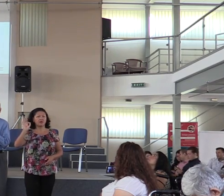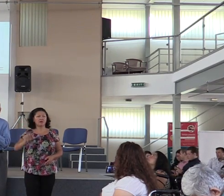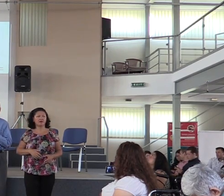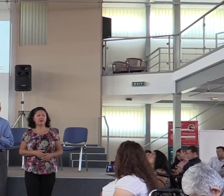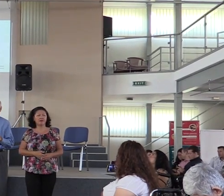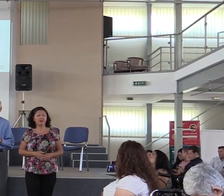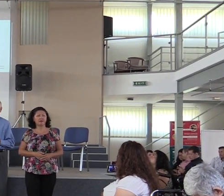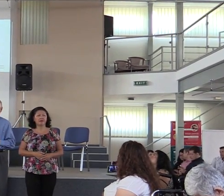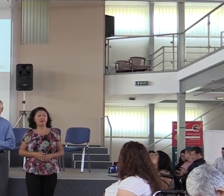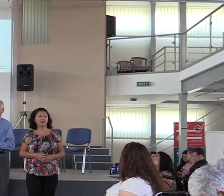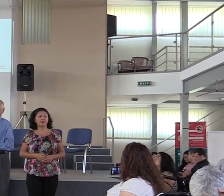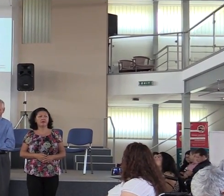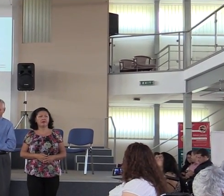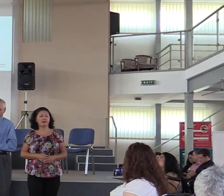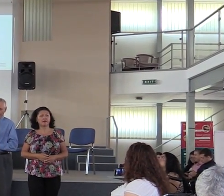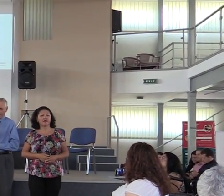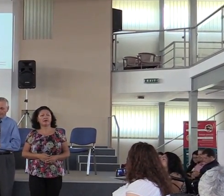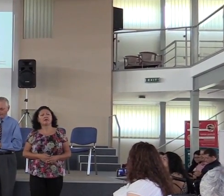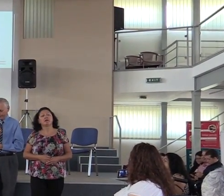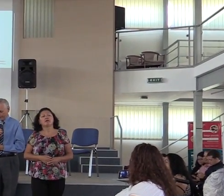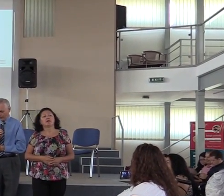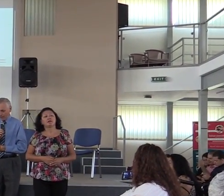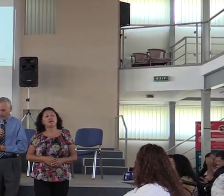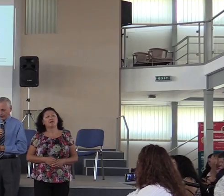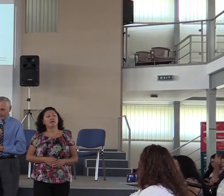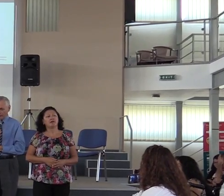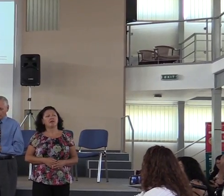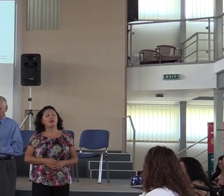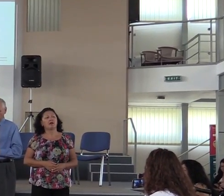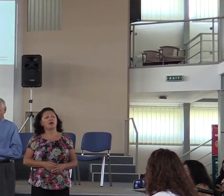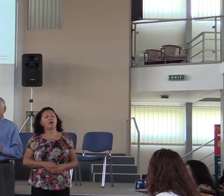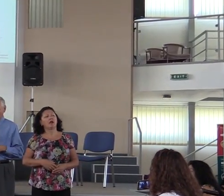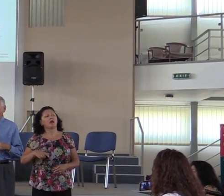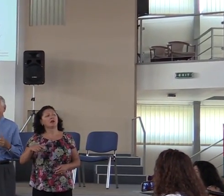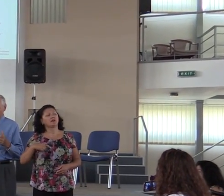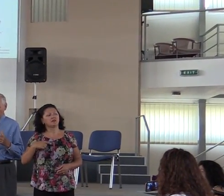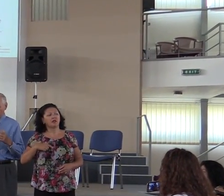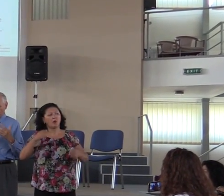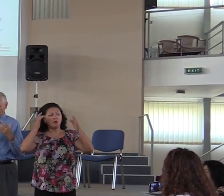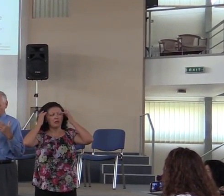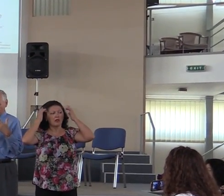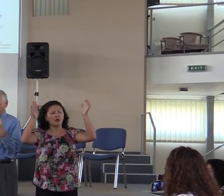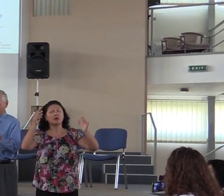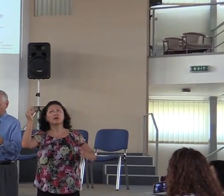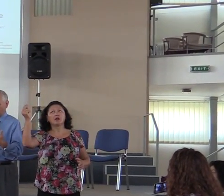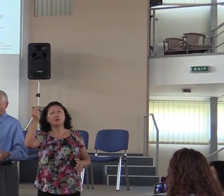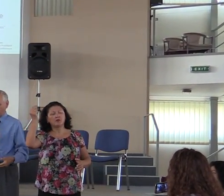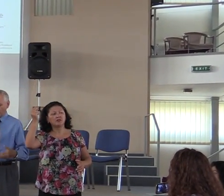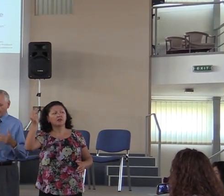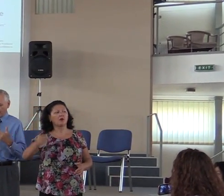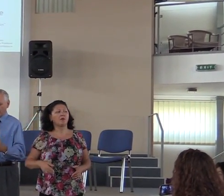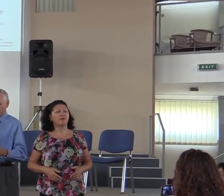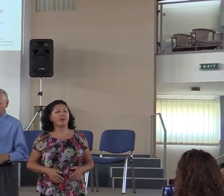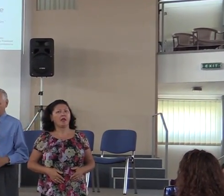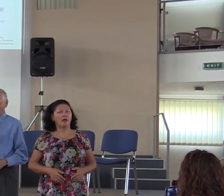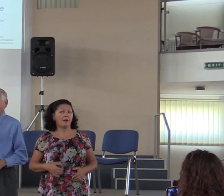It's something that God gives to every person. Este un dar de la Dumnezeu care îl dăruie